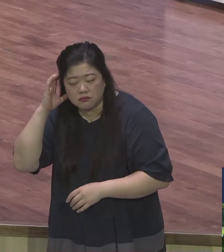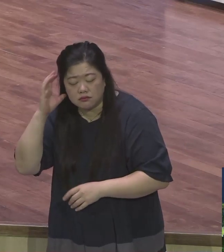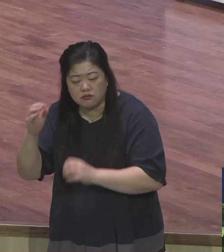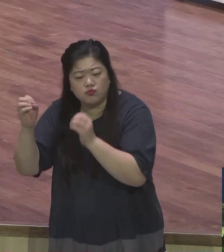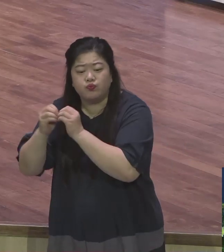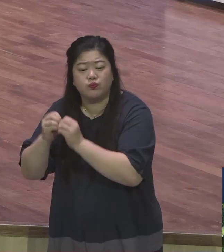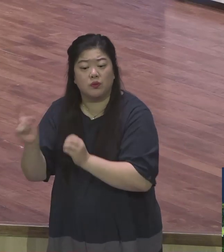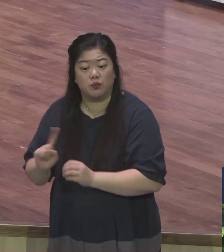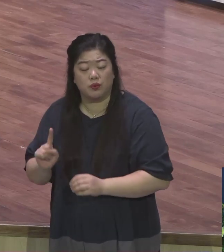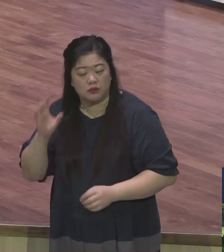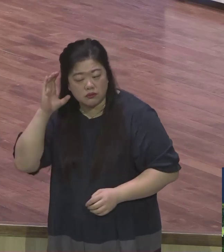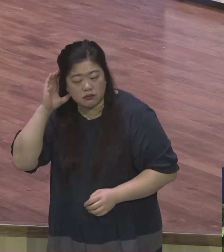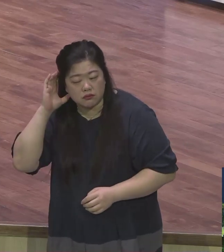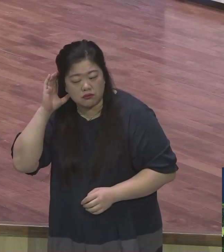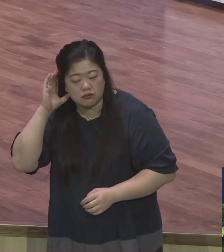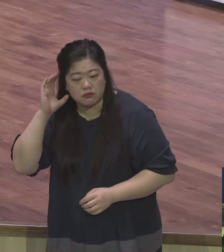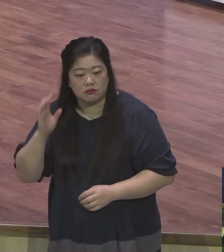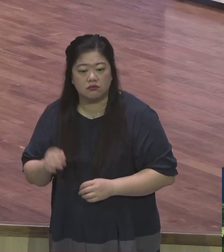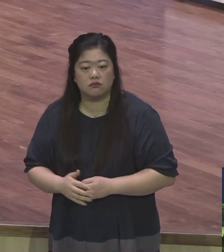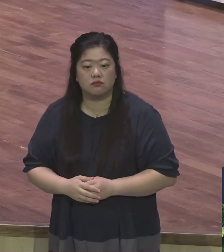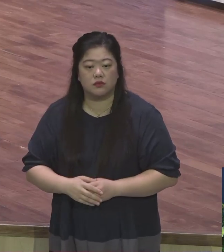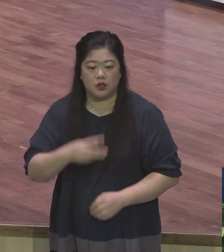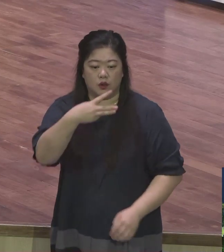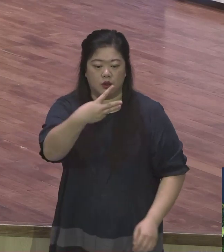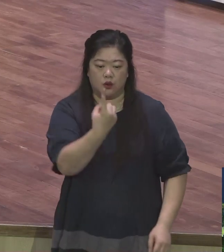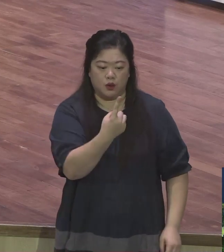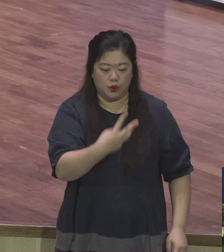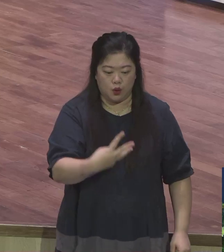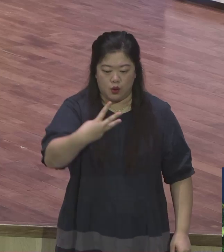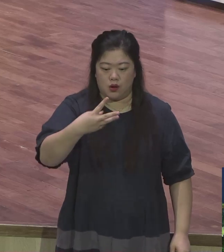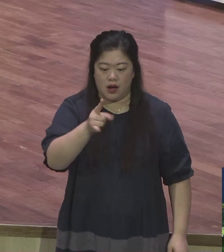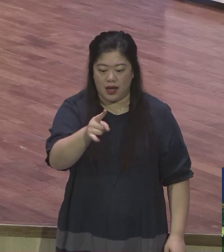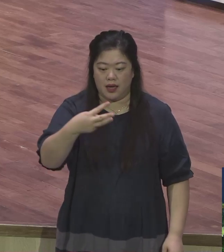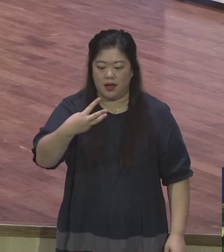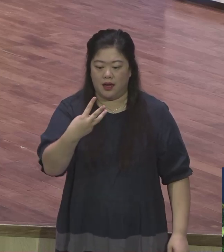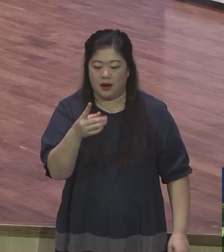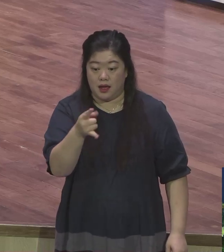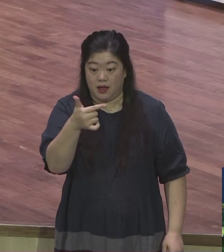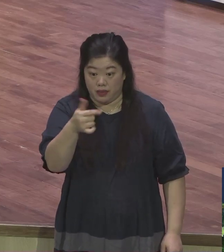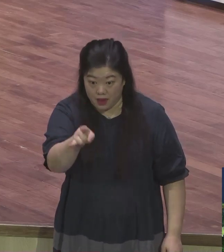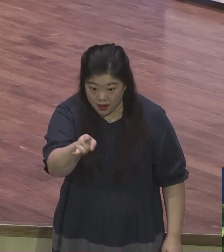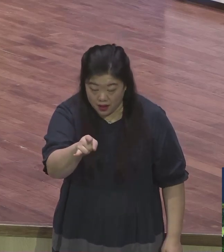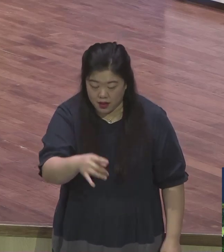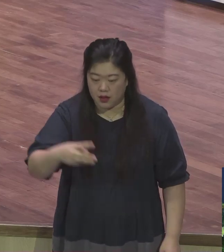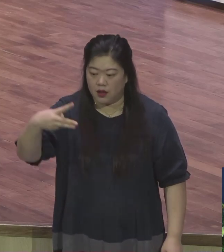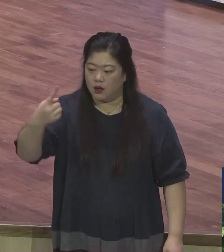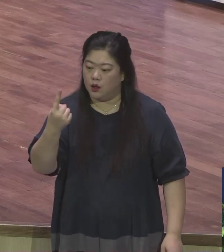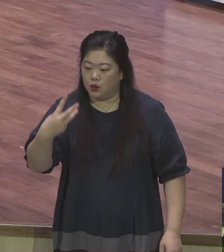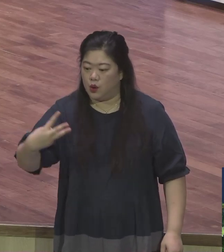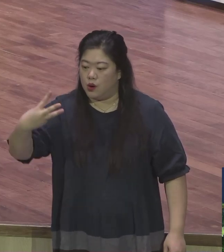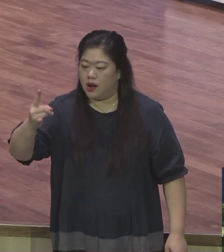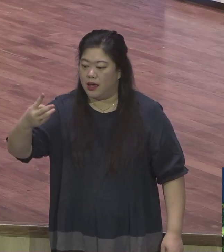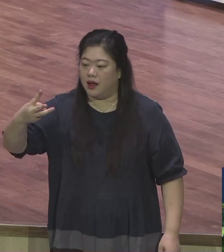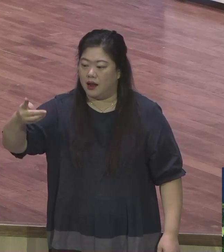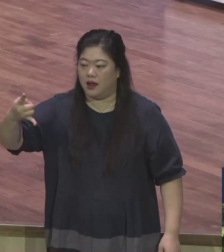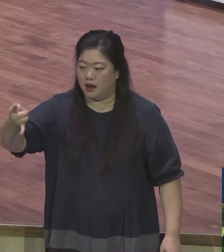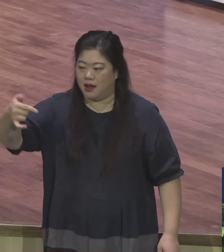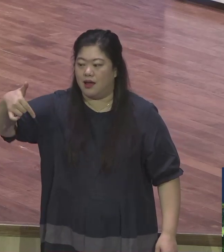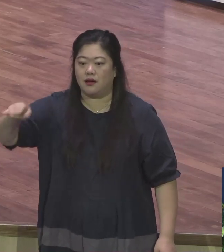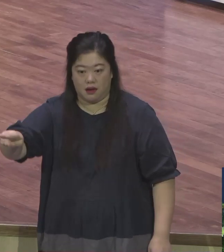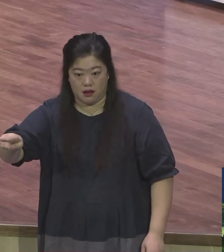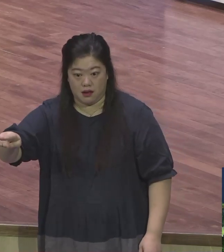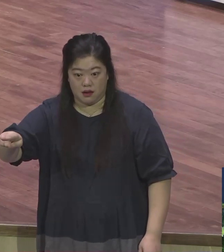들렸는데 뭐라고 들렸느냐 톨레레 레네 톨레레 레게 톨레레 레게가 무슨 말이냐